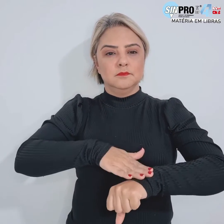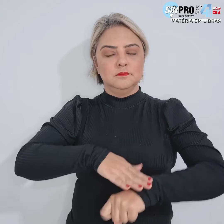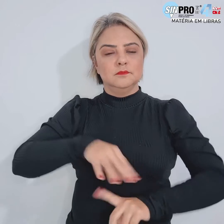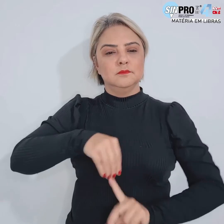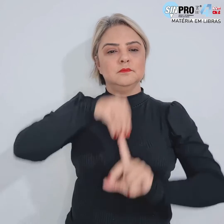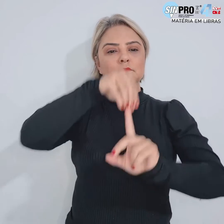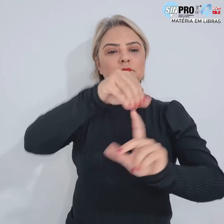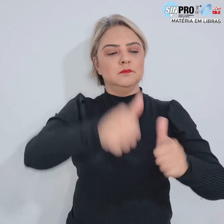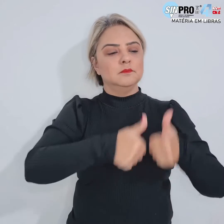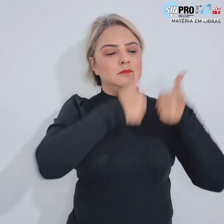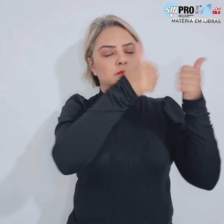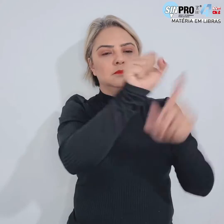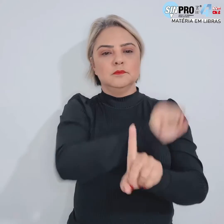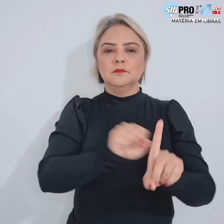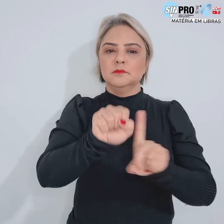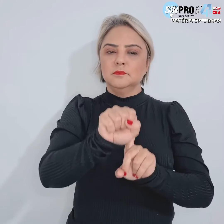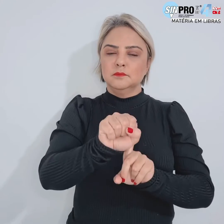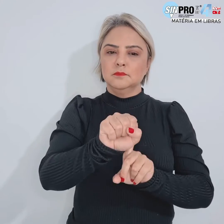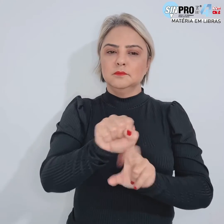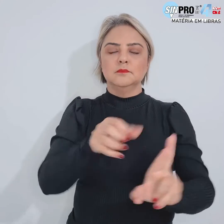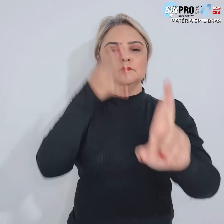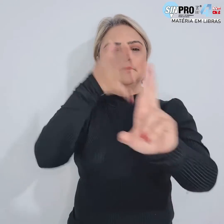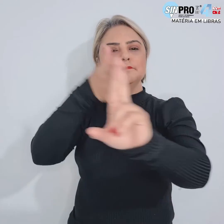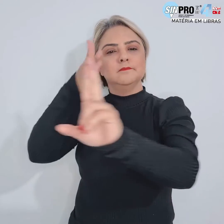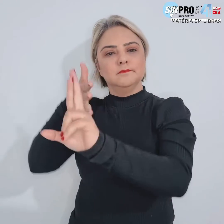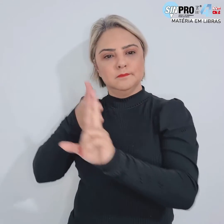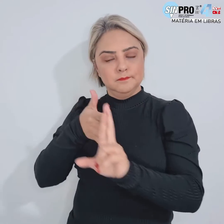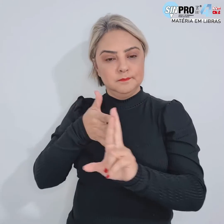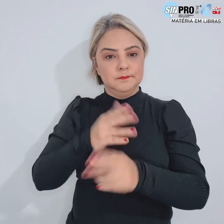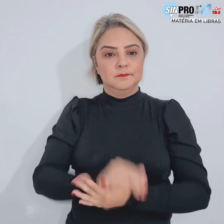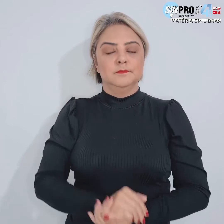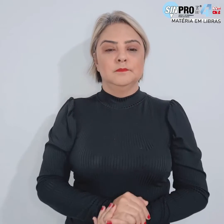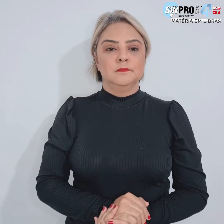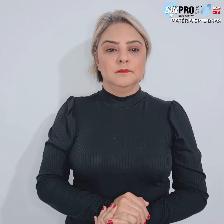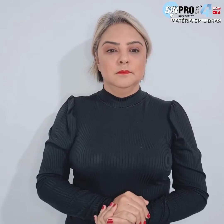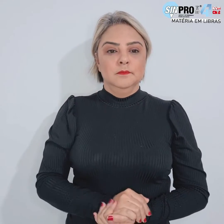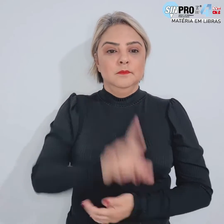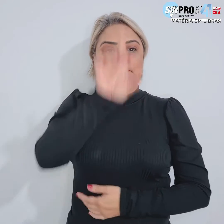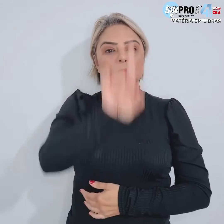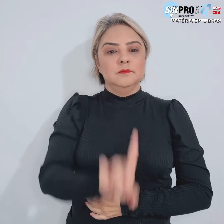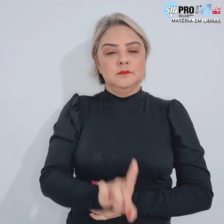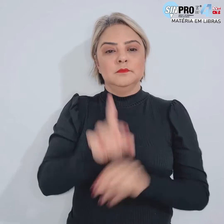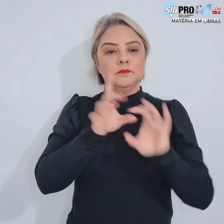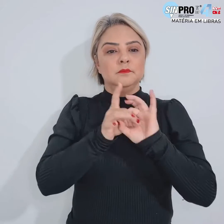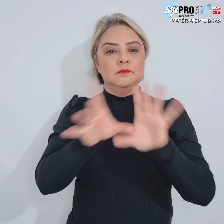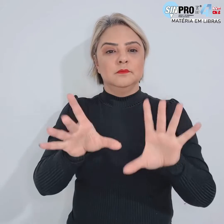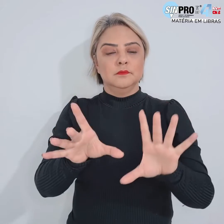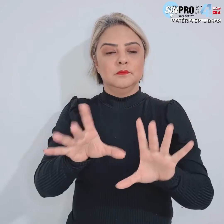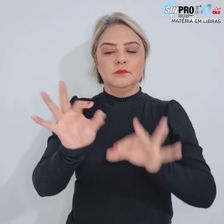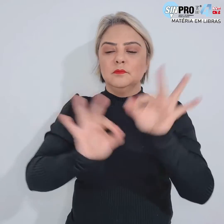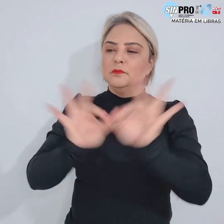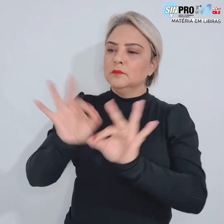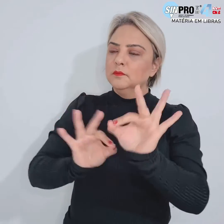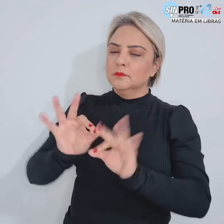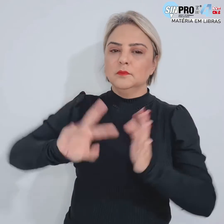qualidade socialmente referenciada. Pelo direito à liberdade de organização sindical